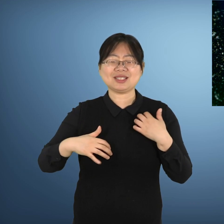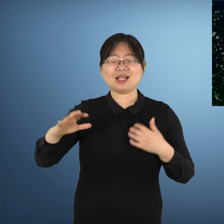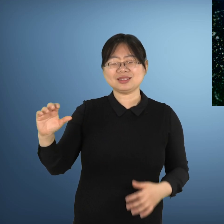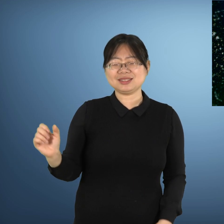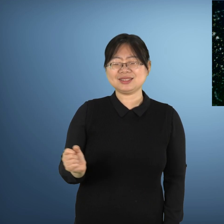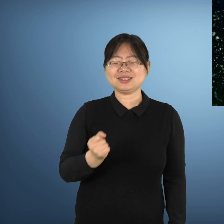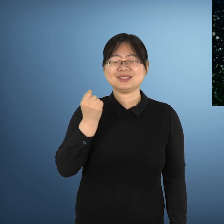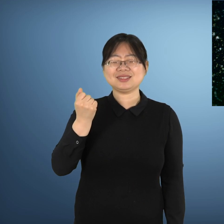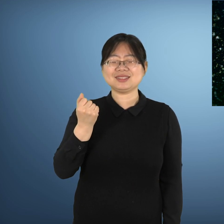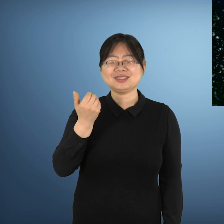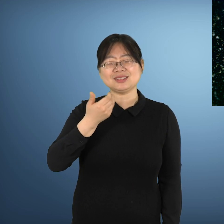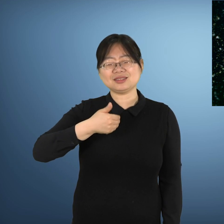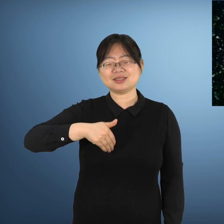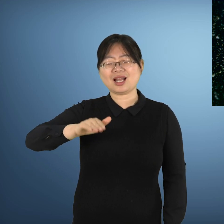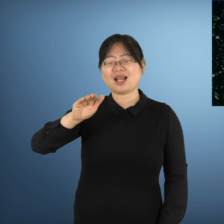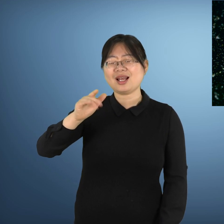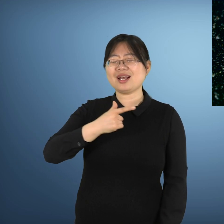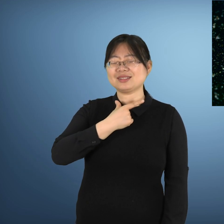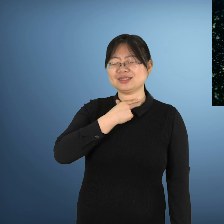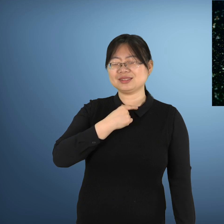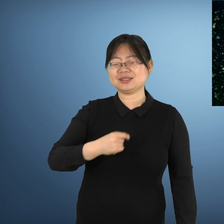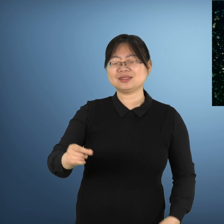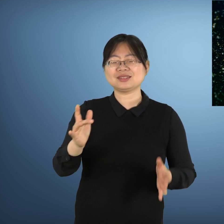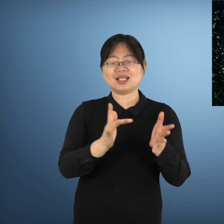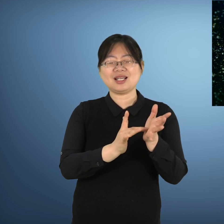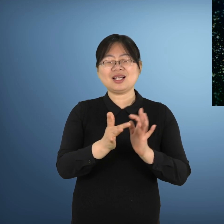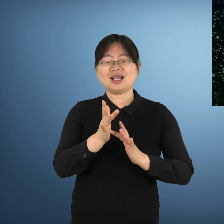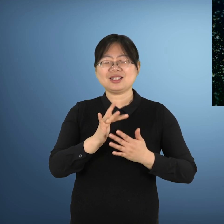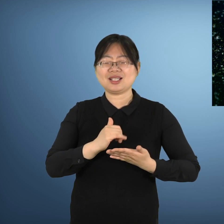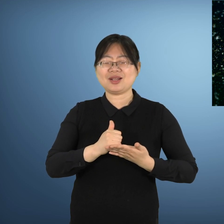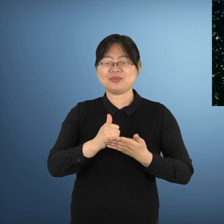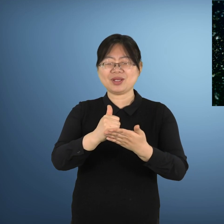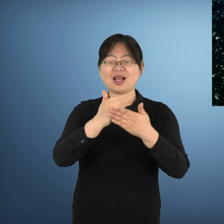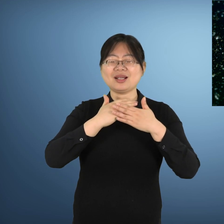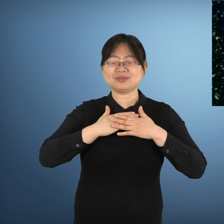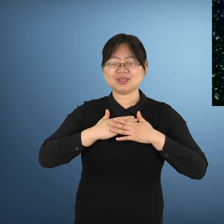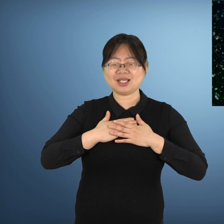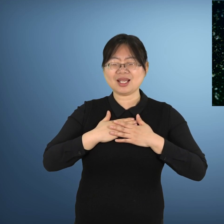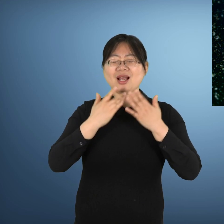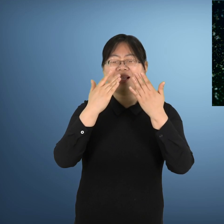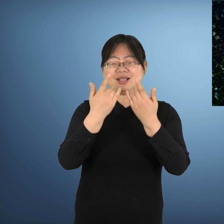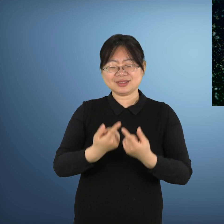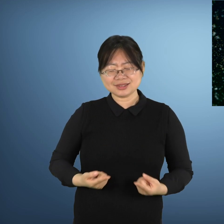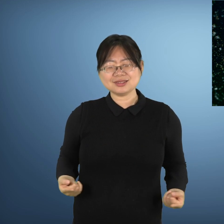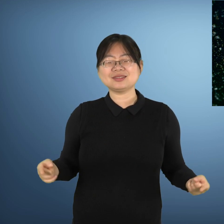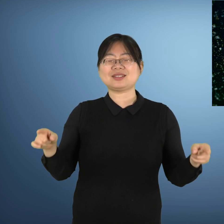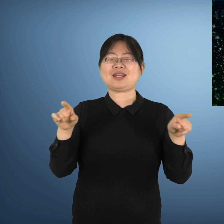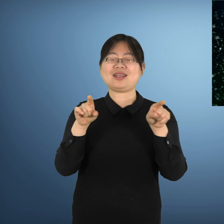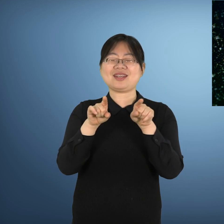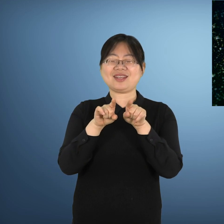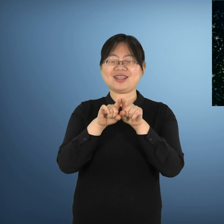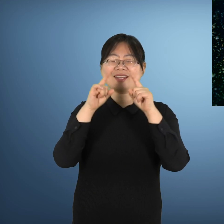기쁨으로 가리. 예수 내 함께